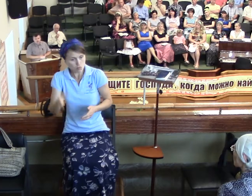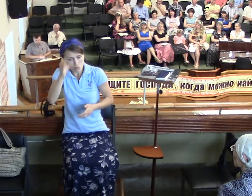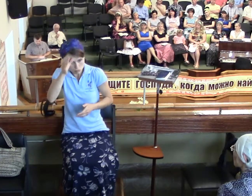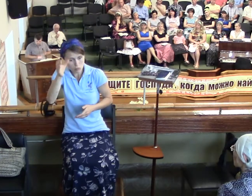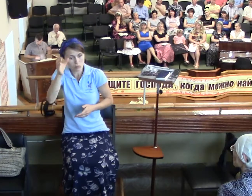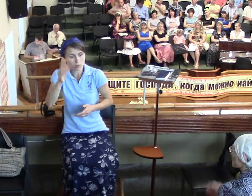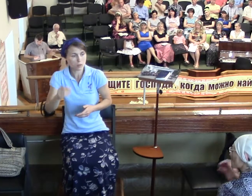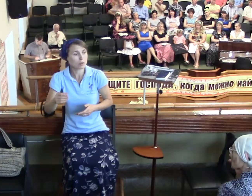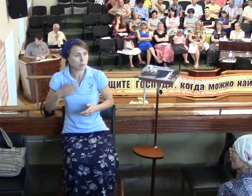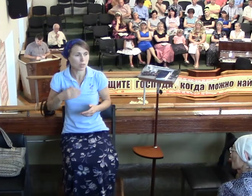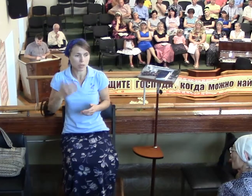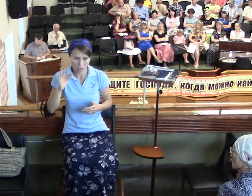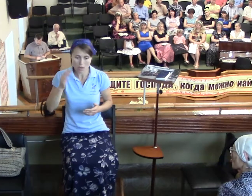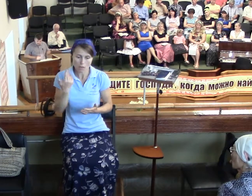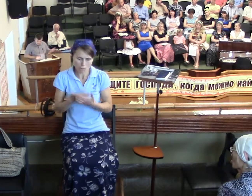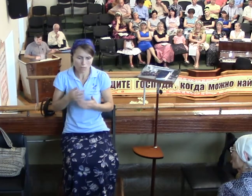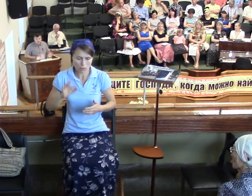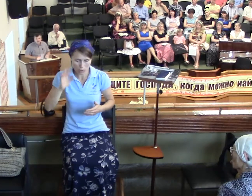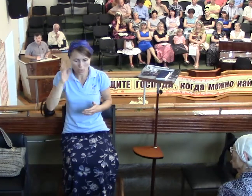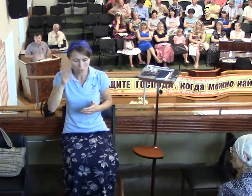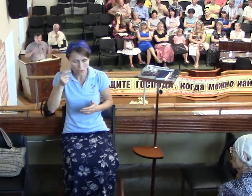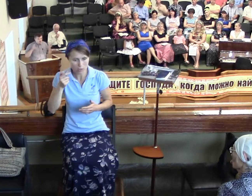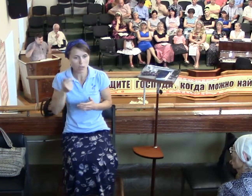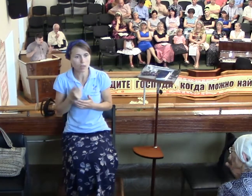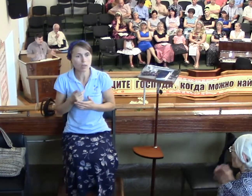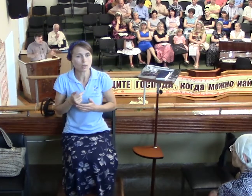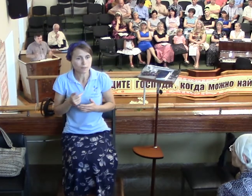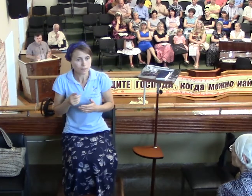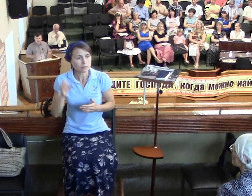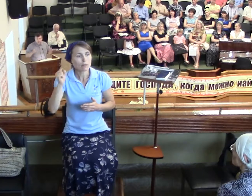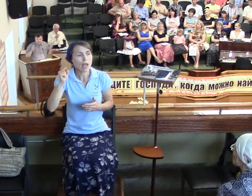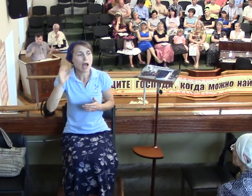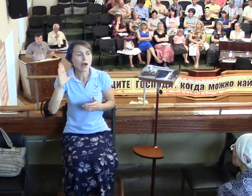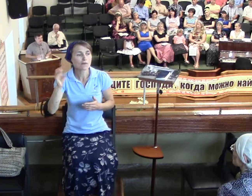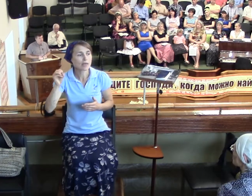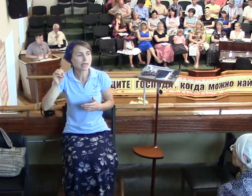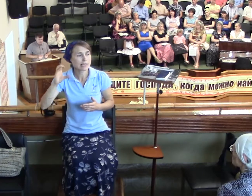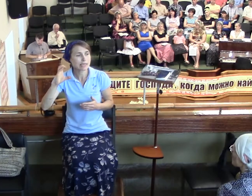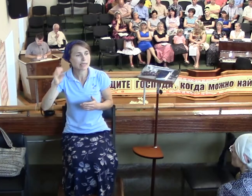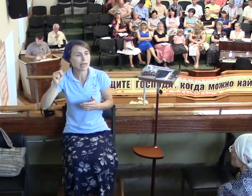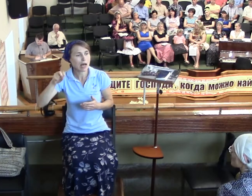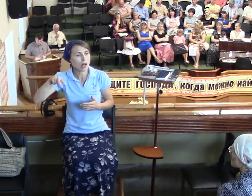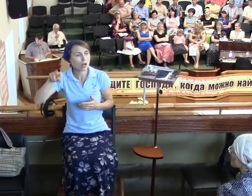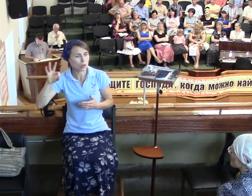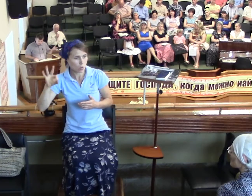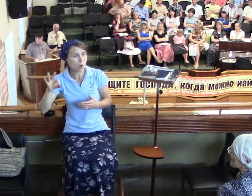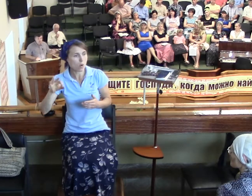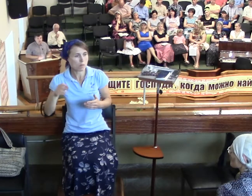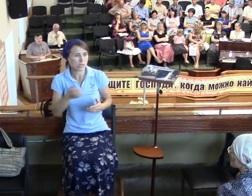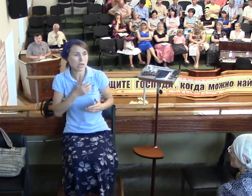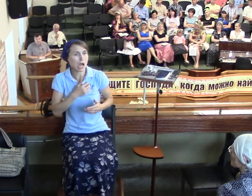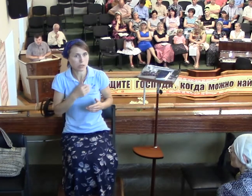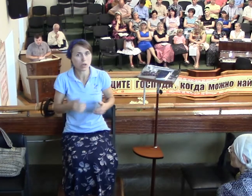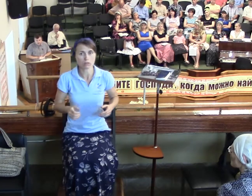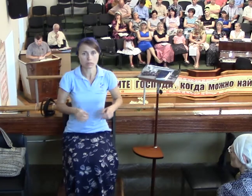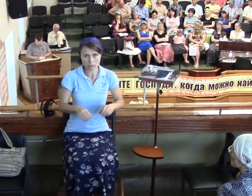того, чтобы не причинить вред своему сыну. И Ахитофел, он вступает в союз, он становится предателем Давида. И совершенно